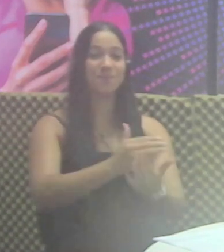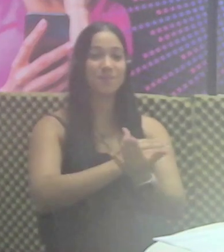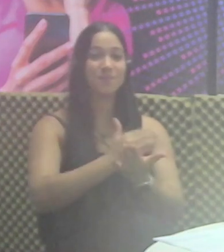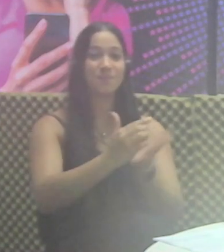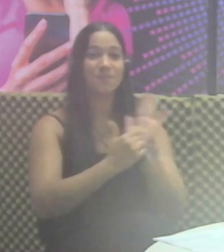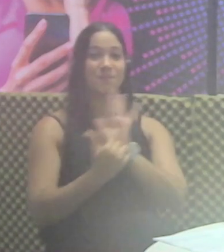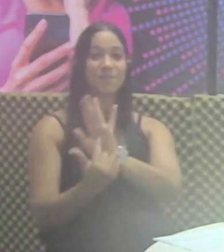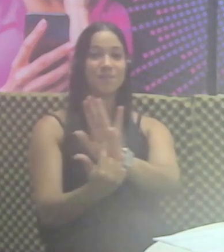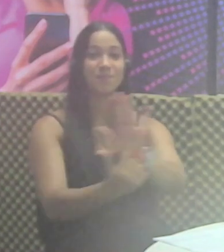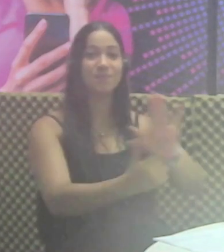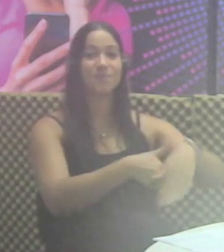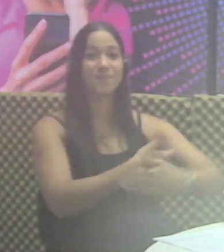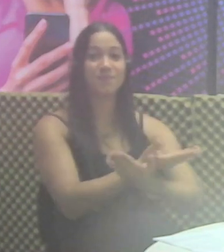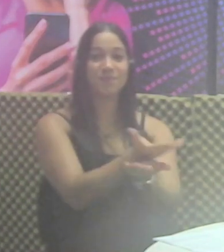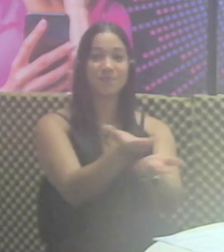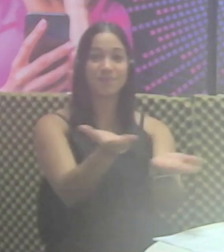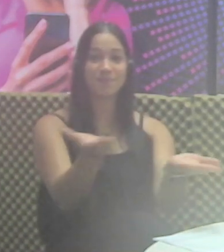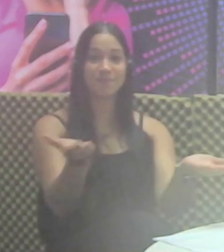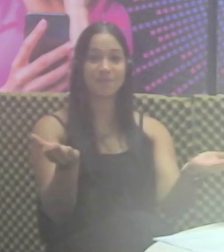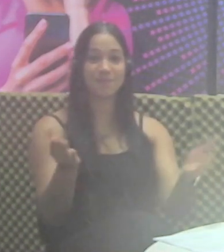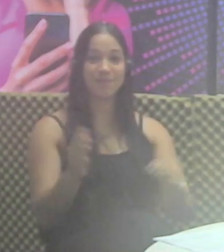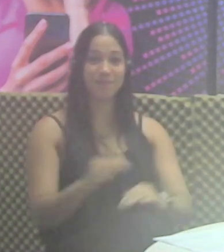Uberlândia no ar pra você.